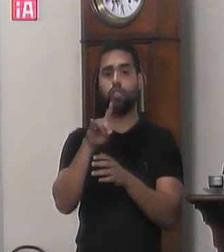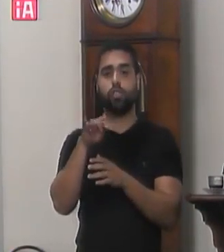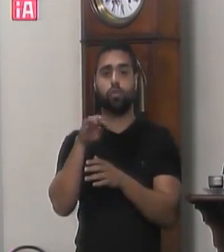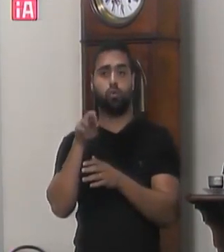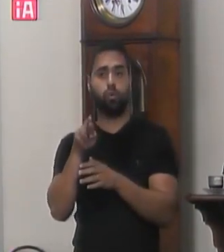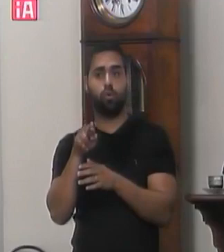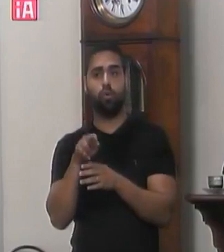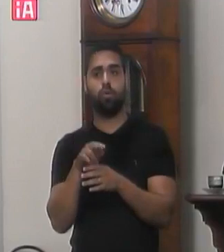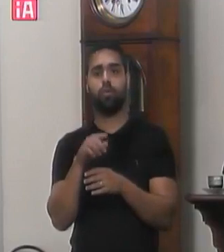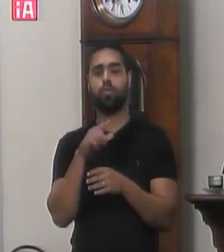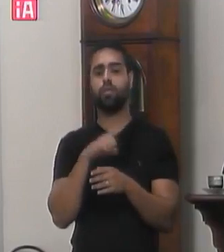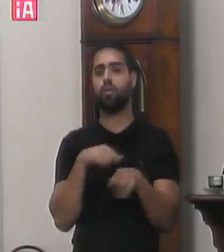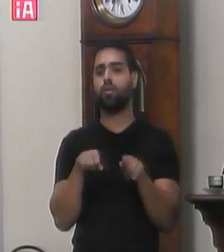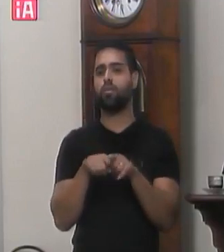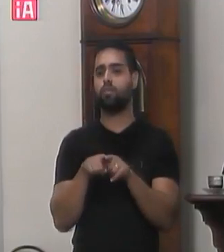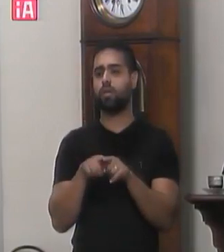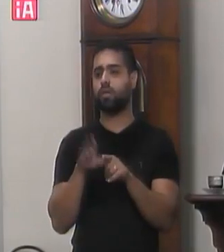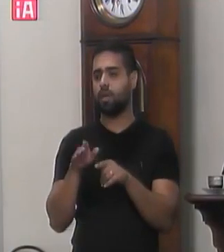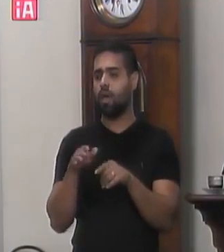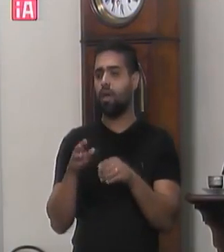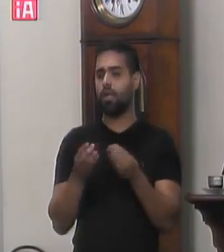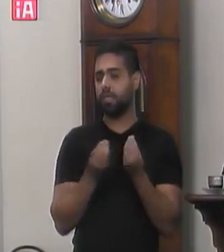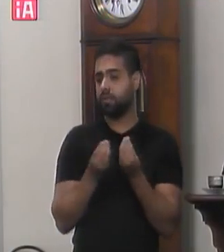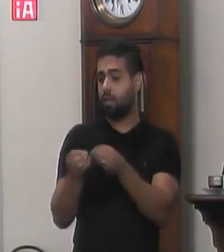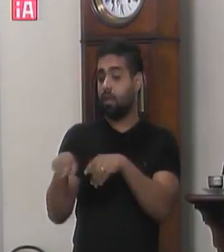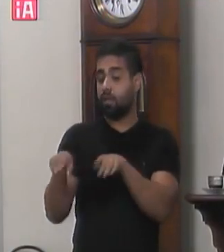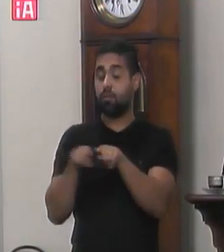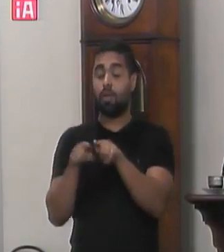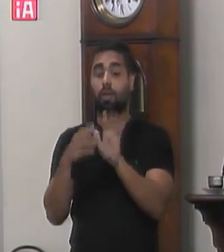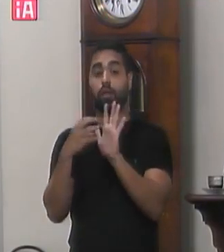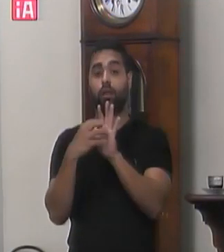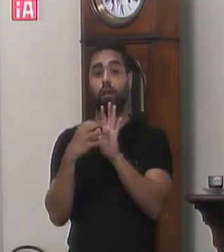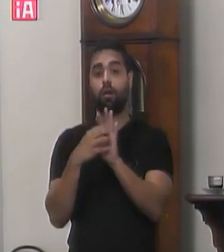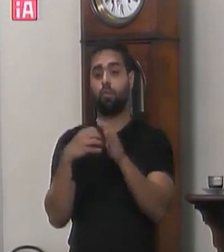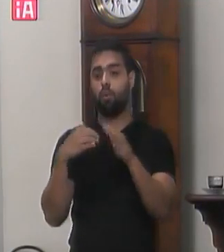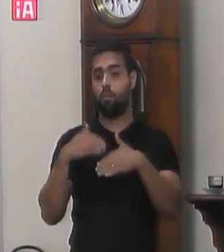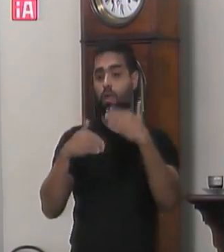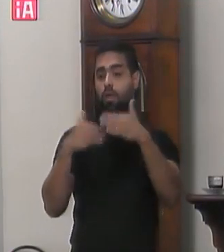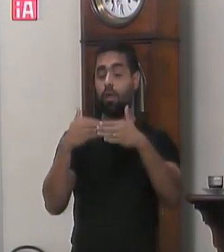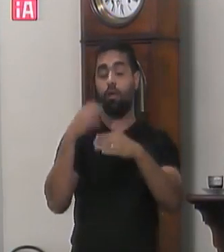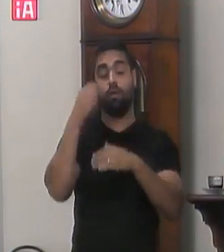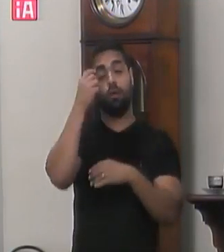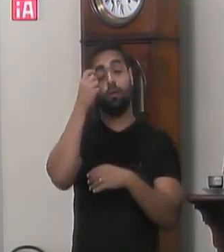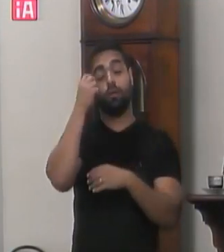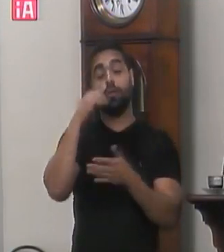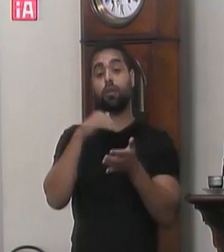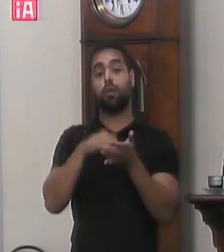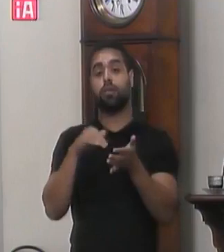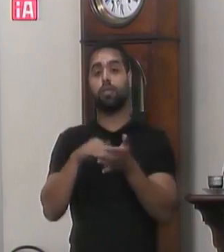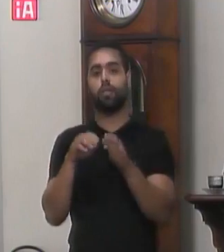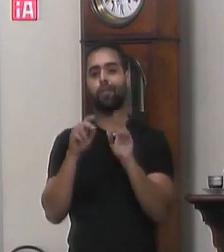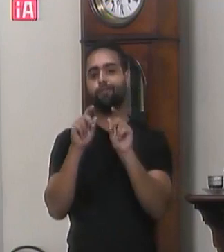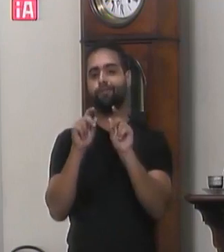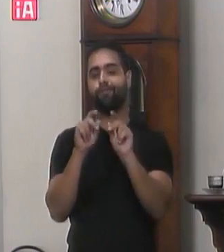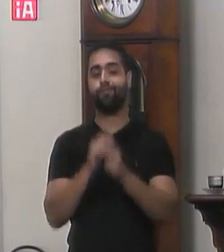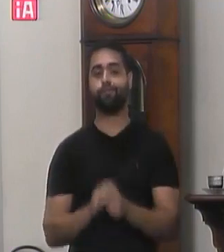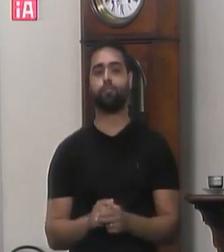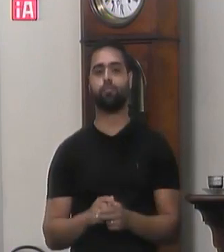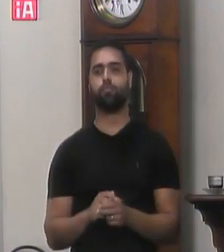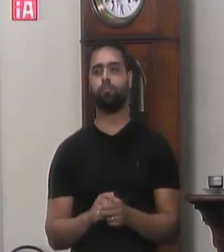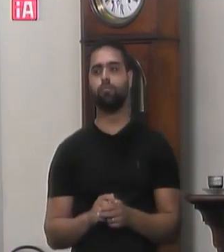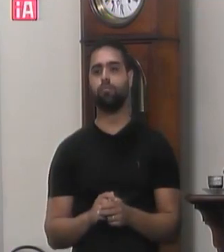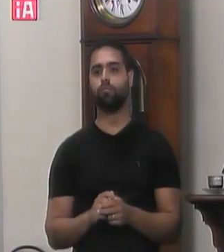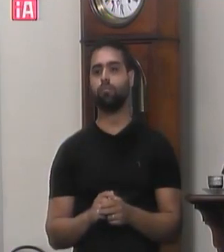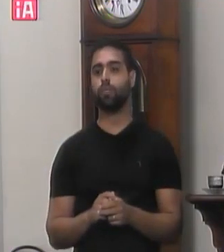A gente passou até por aqui, por vocês, o processo da Secretaria de Fazenda, que está